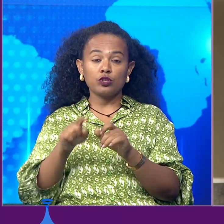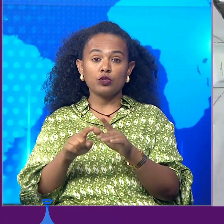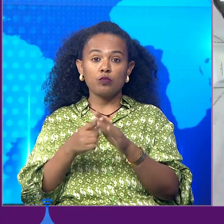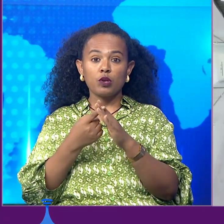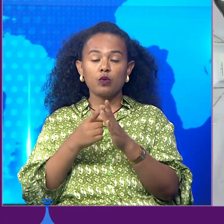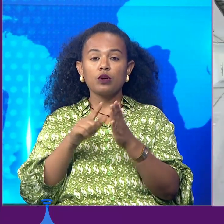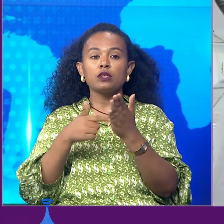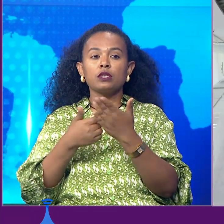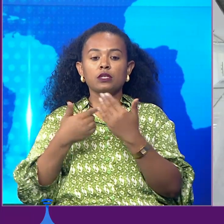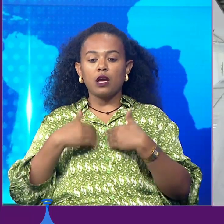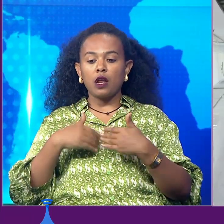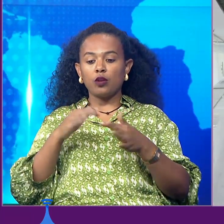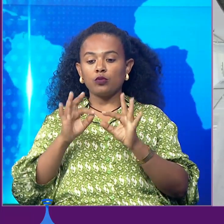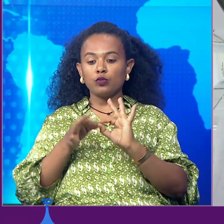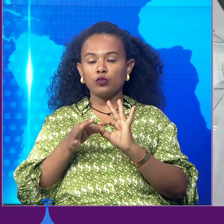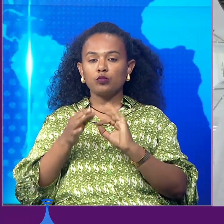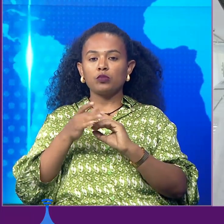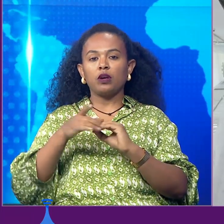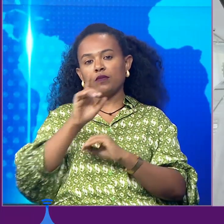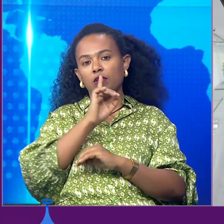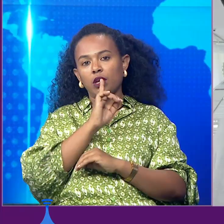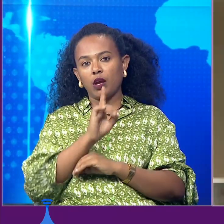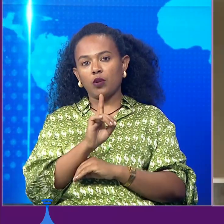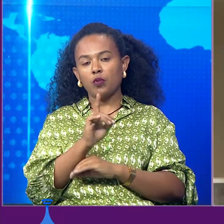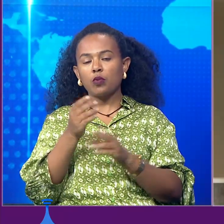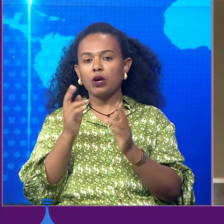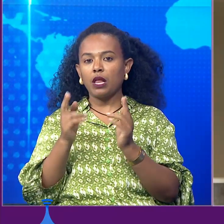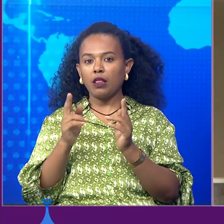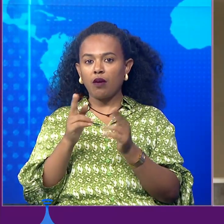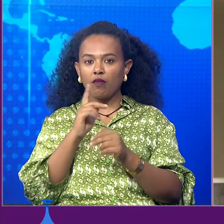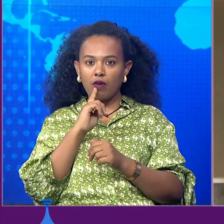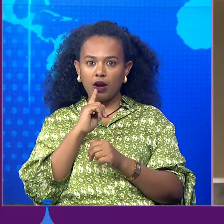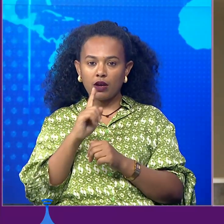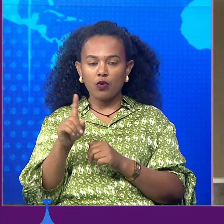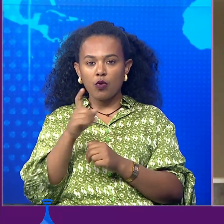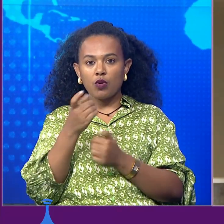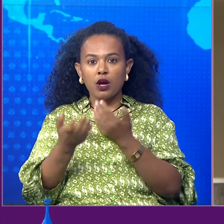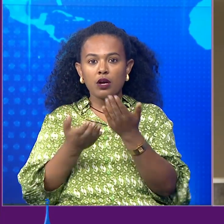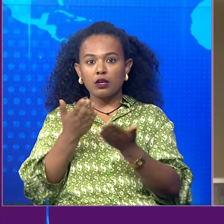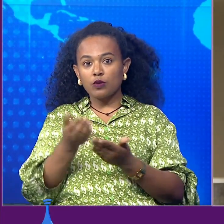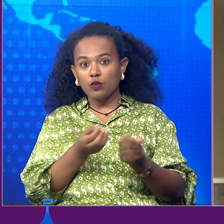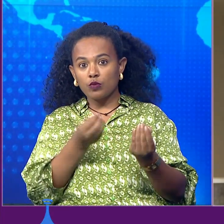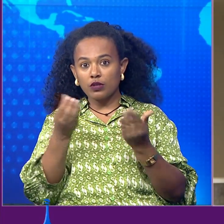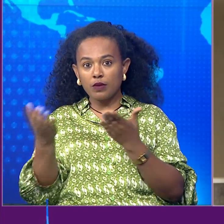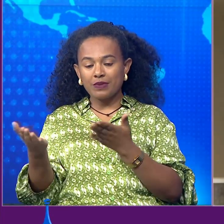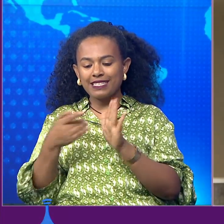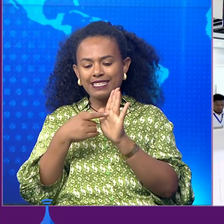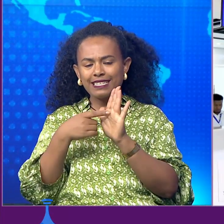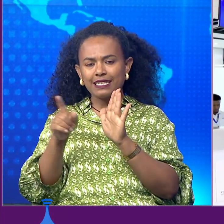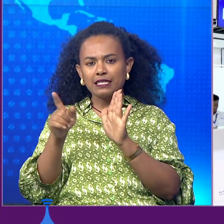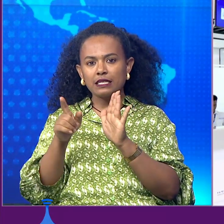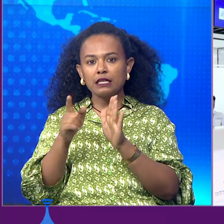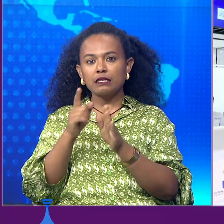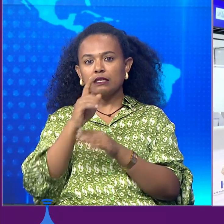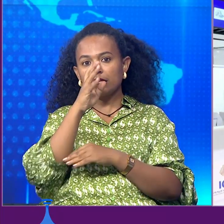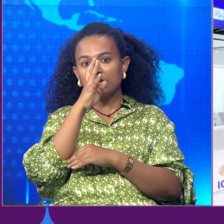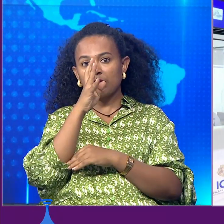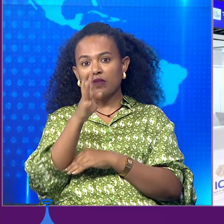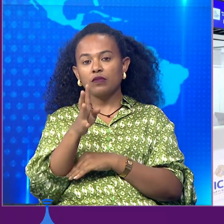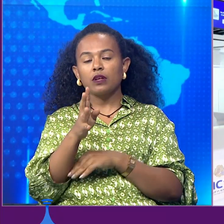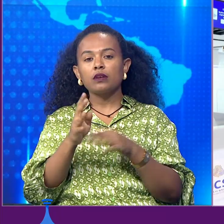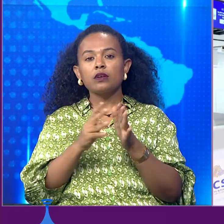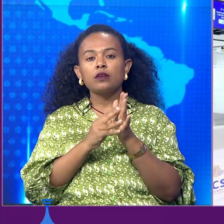ስለዚህ ያለው ትርጉም እጅግ ከፍተኛ ነው። ቀልጣፋ የሆነ አገልግሎት ለመስጠት ግልጽነትን ለመፍጠር